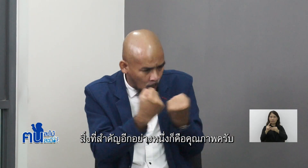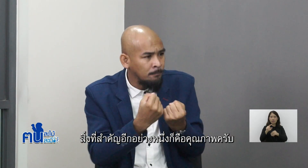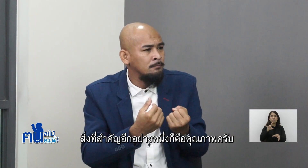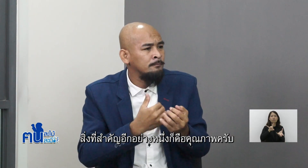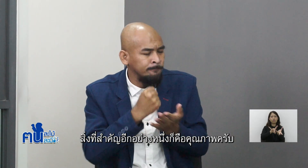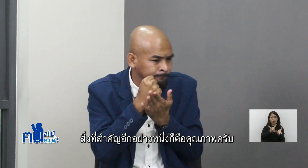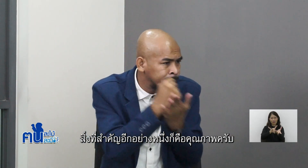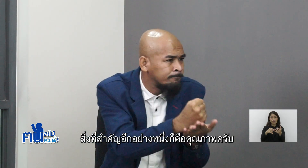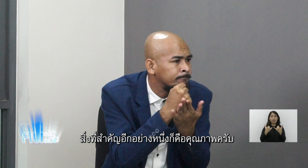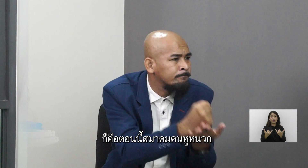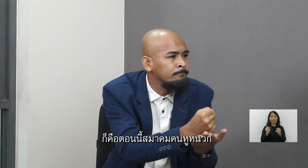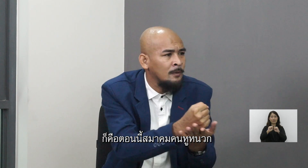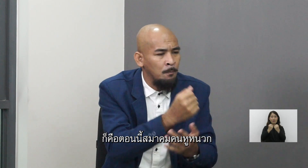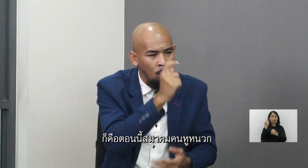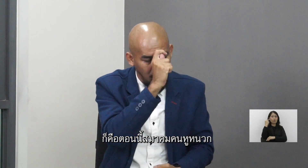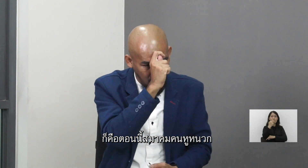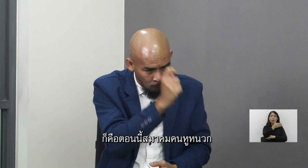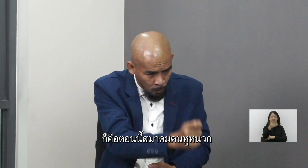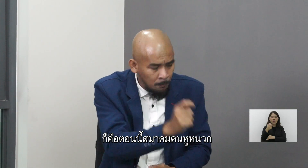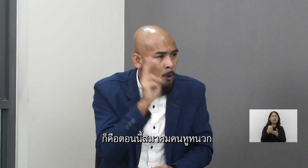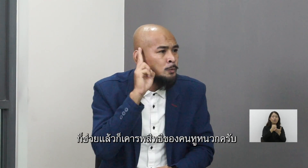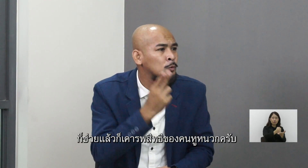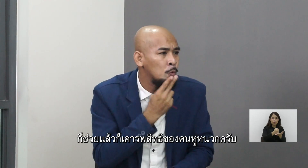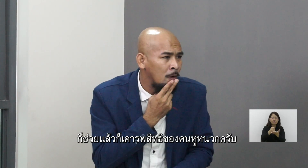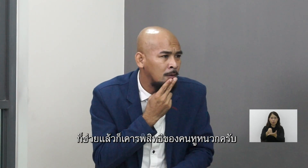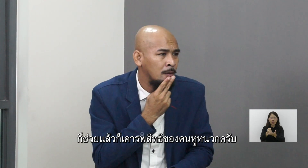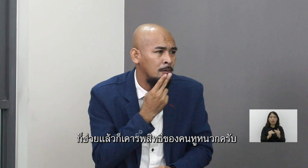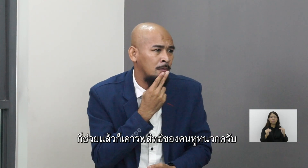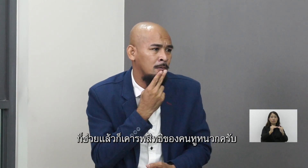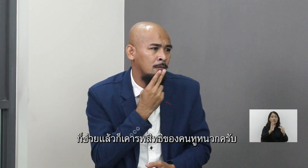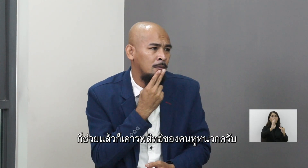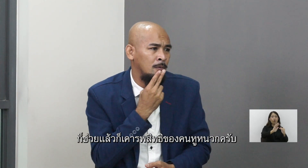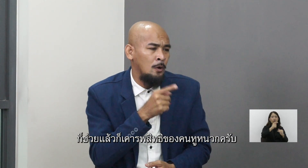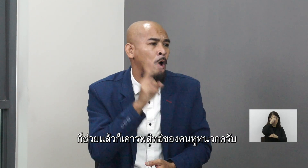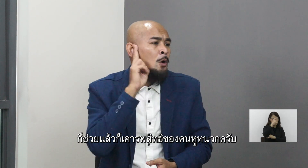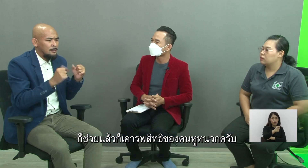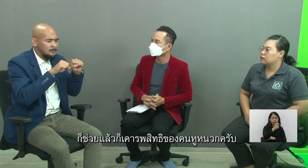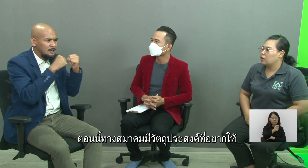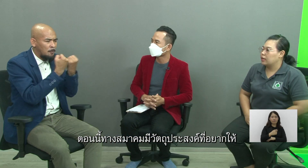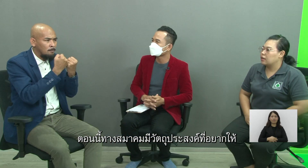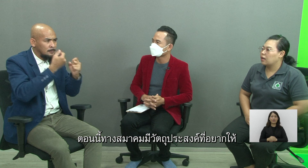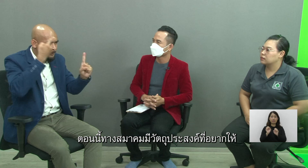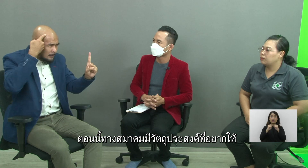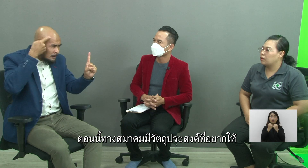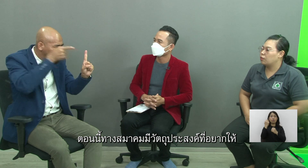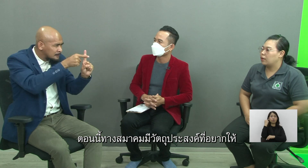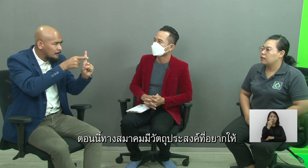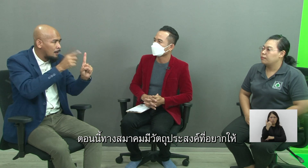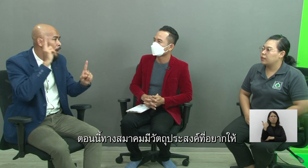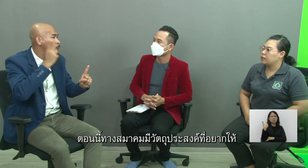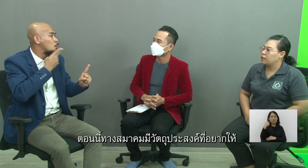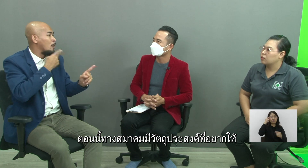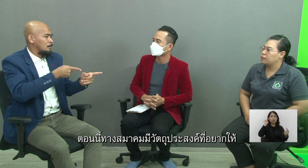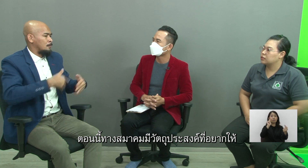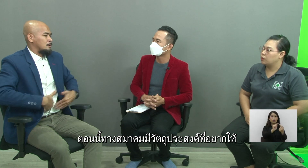างหนึ่งก็คือคุณภาพครับก็คือตอนนี้สมาคมคนหูหนวกก็ช่วยแล้วก็เคารพสิทธิ์ของคนหูหนวกครับตอนนี้ทางสมาคม